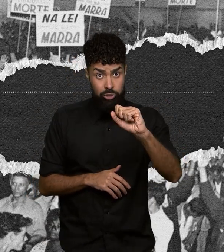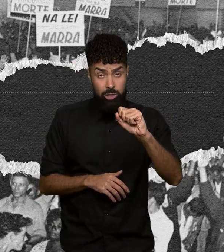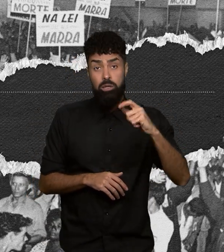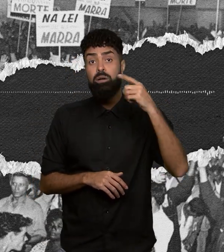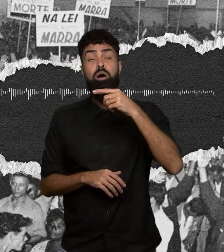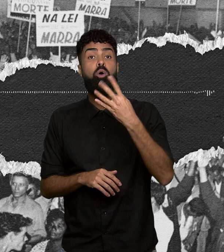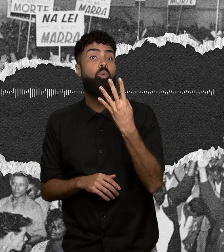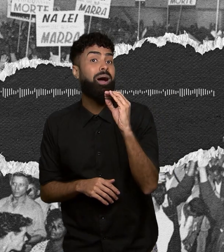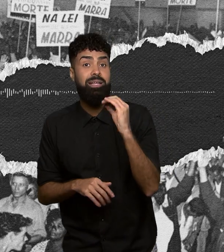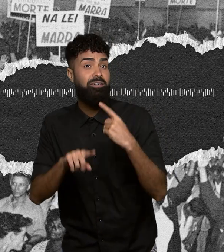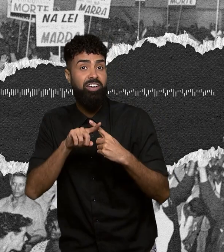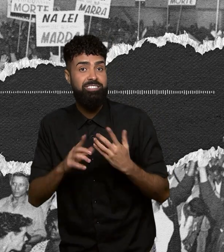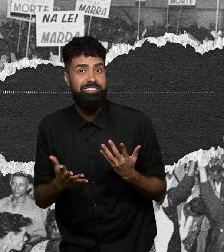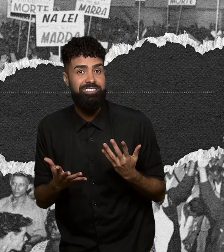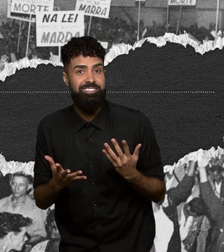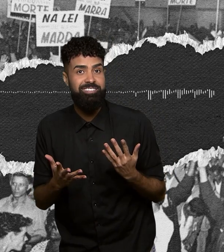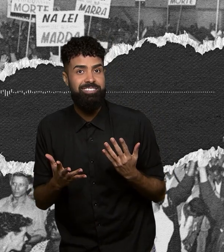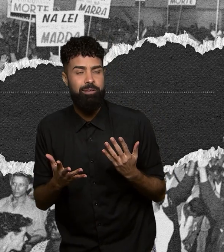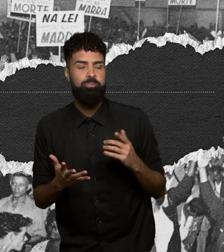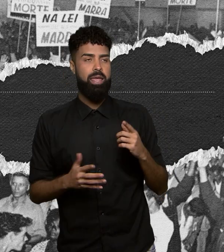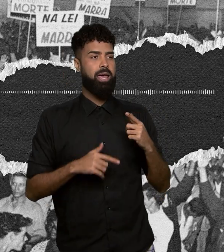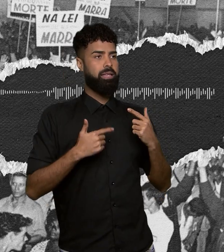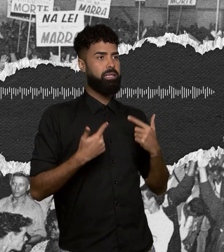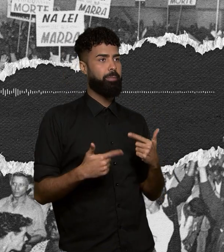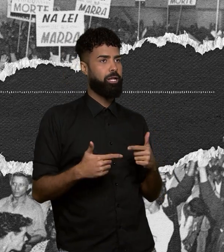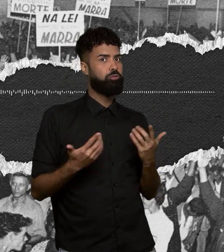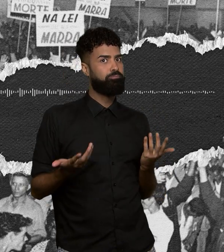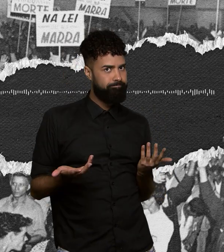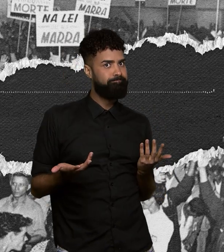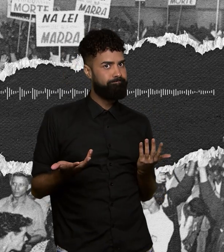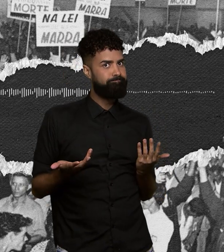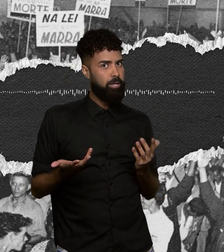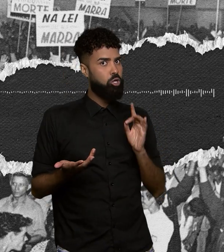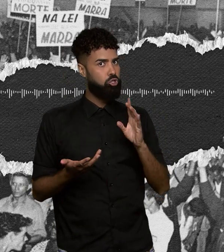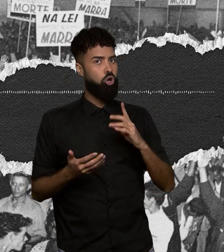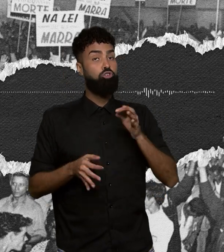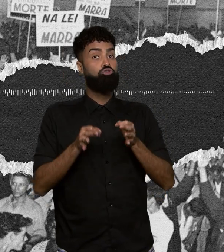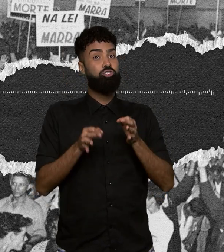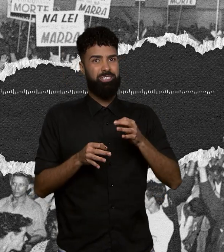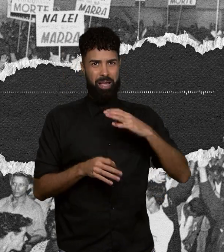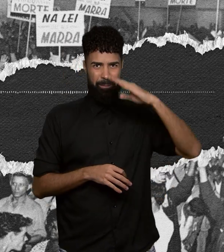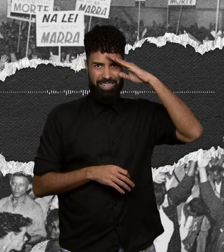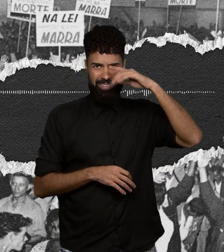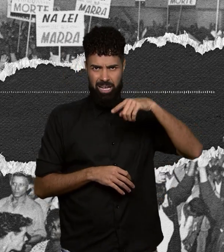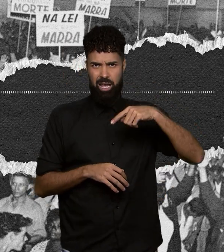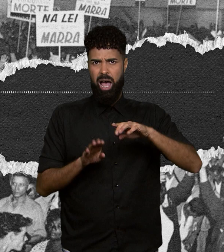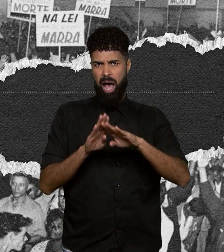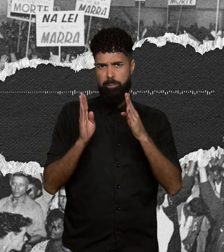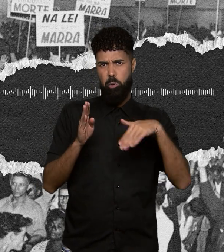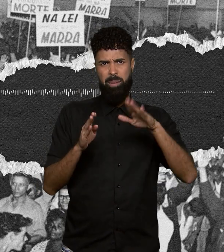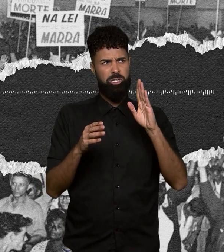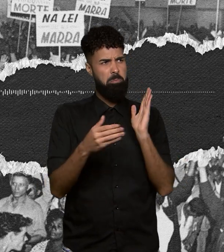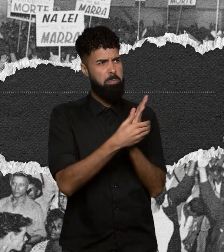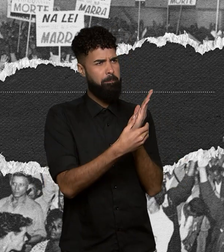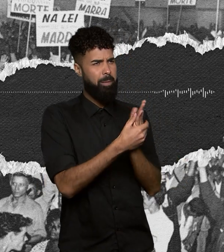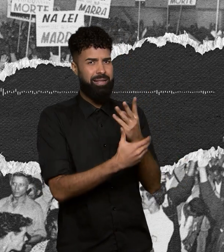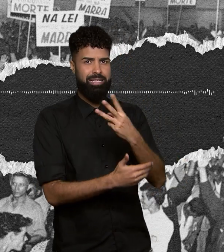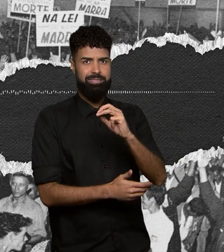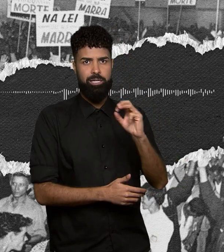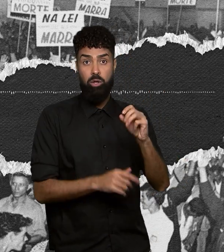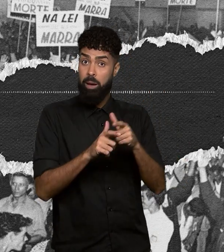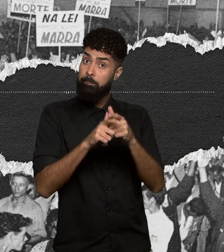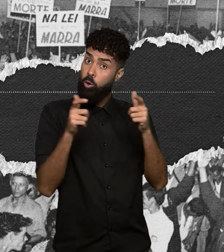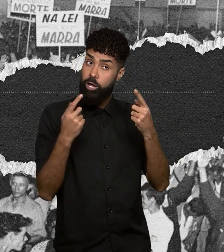vezes já os trabalhadores bom Só a justiça militar abriu mais de 300 processos a maioria